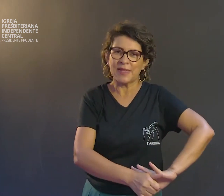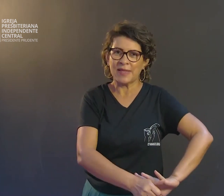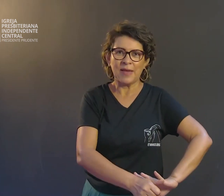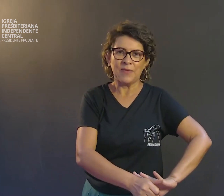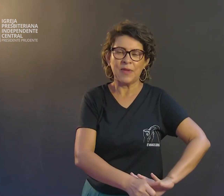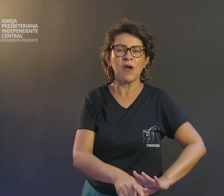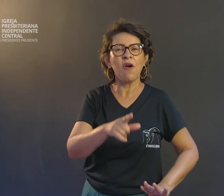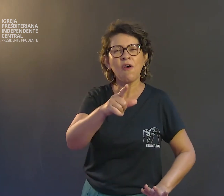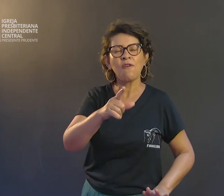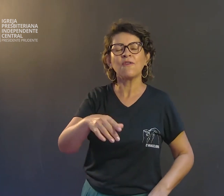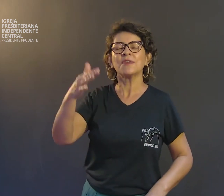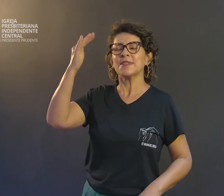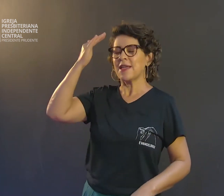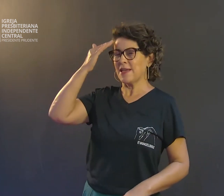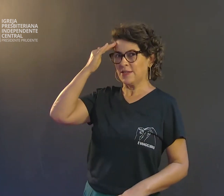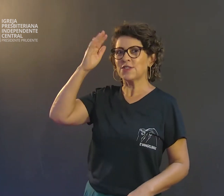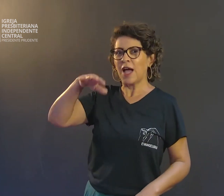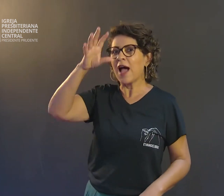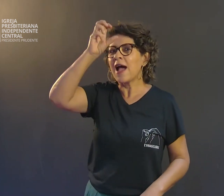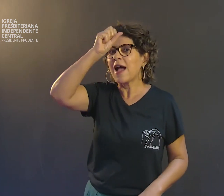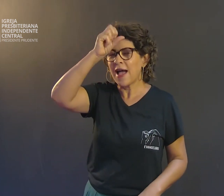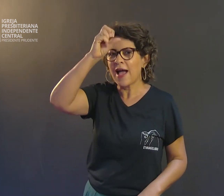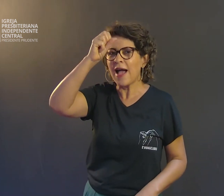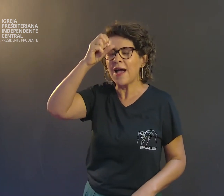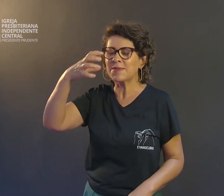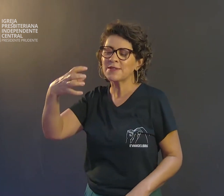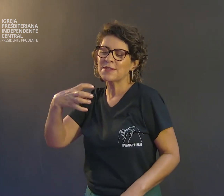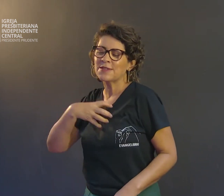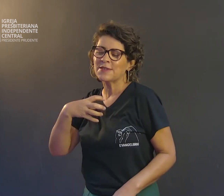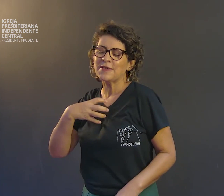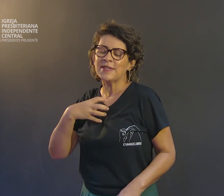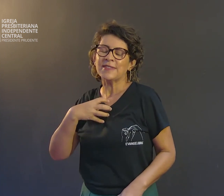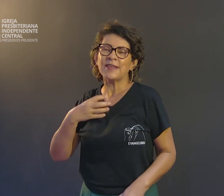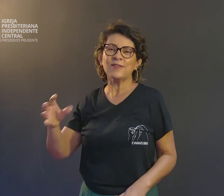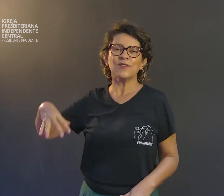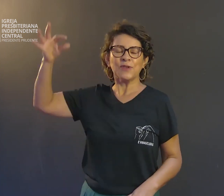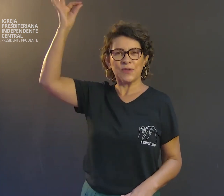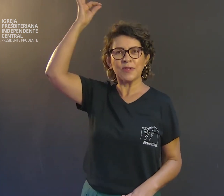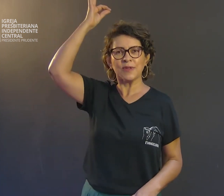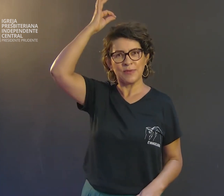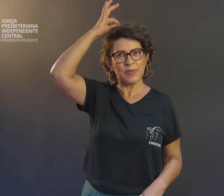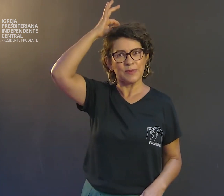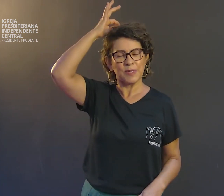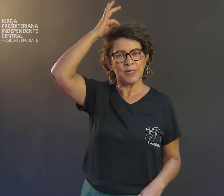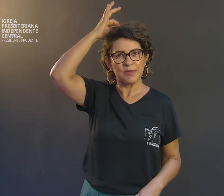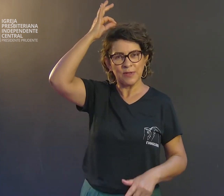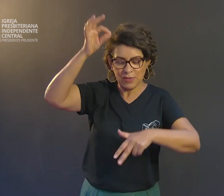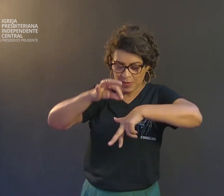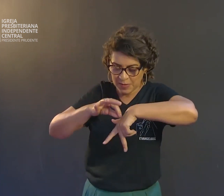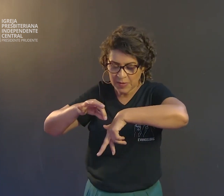e obedecer à voz do Espírito, para assim andar nele e não mais pela carne. Ao